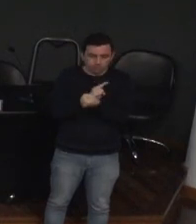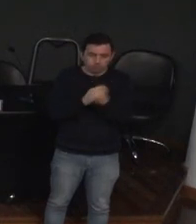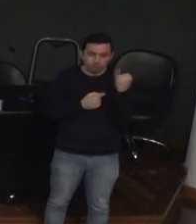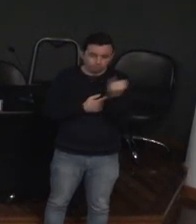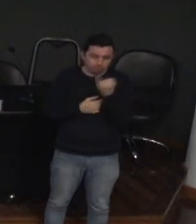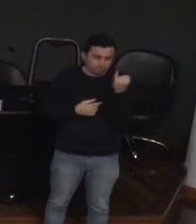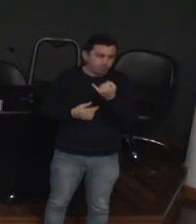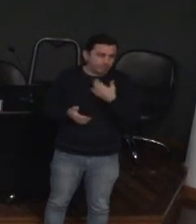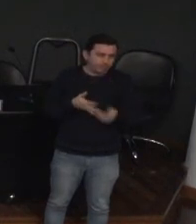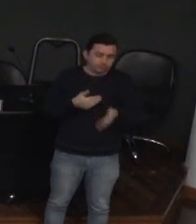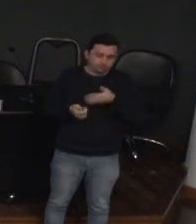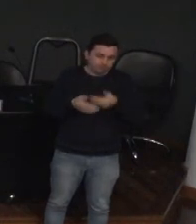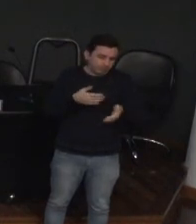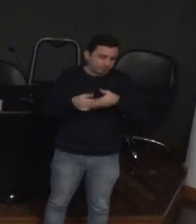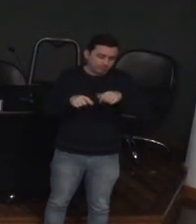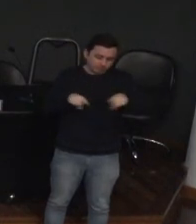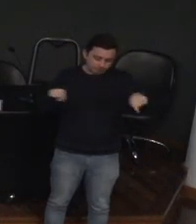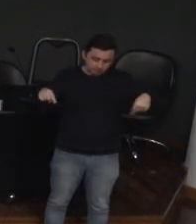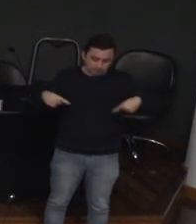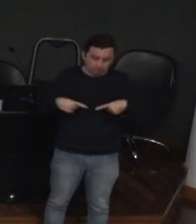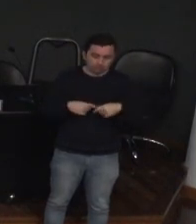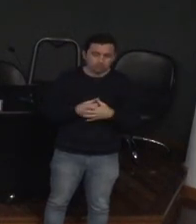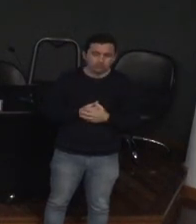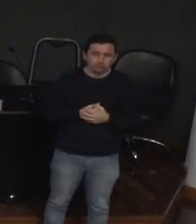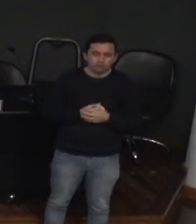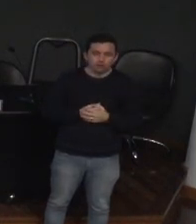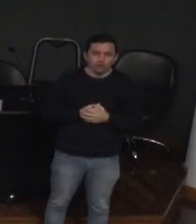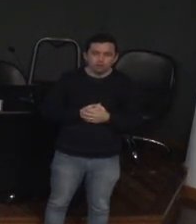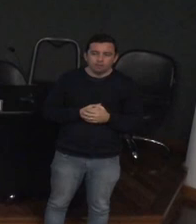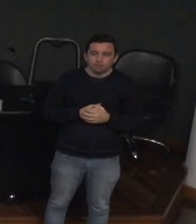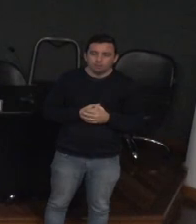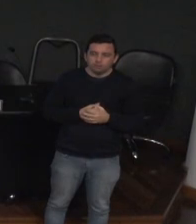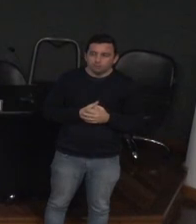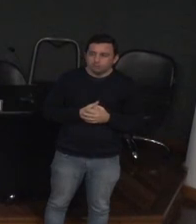para qualquer gabinete de deputado. Então, vamos lá.